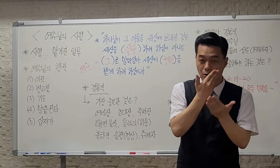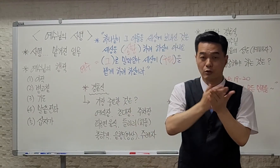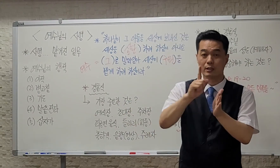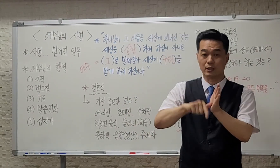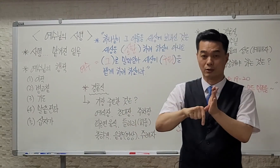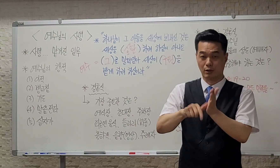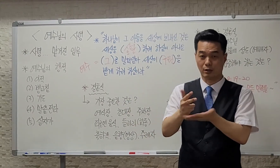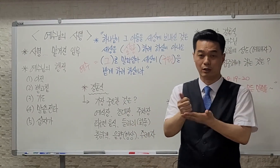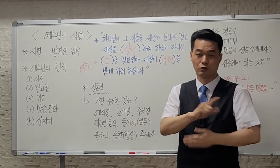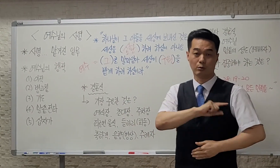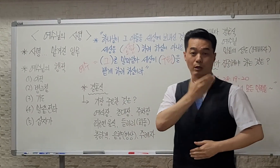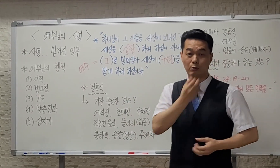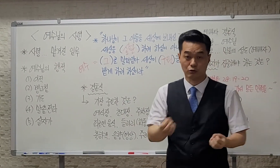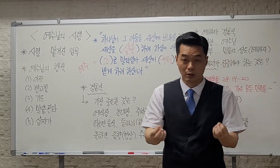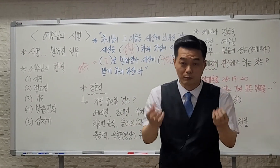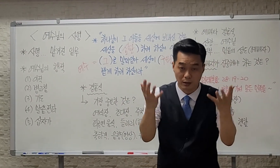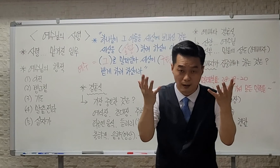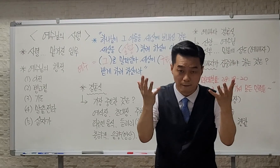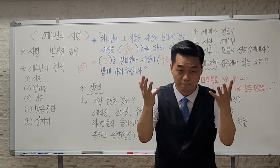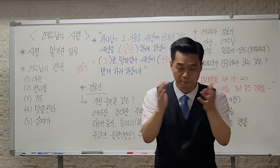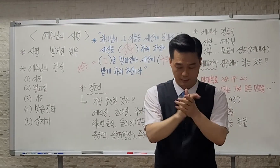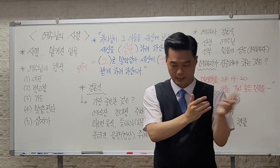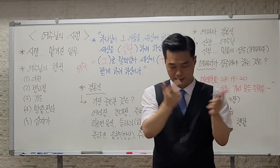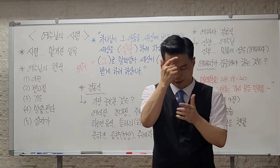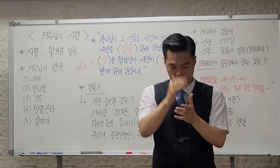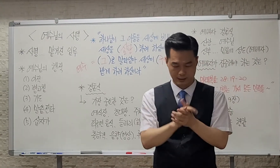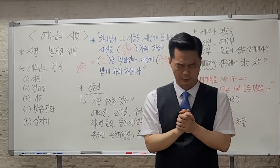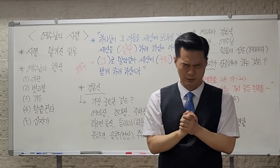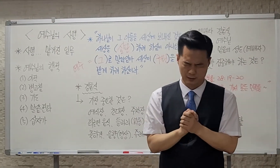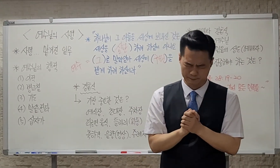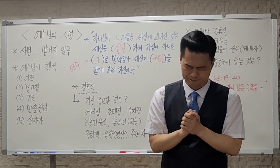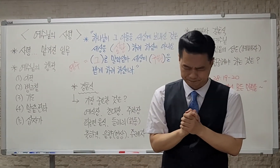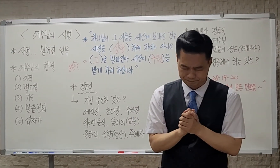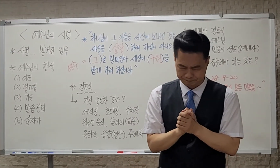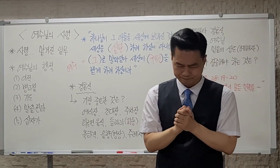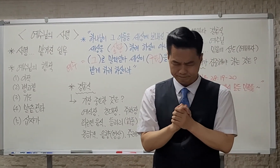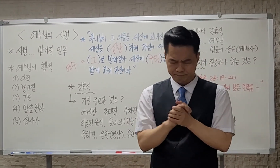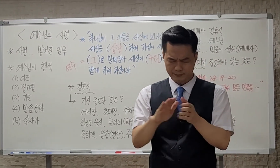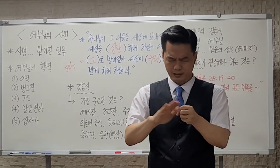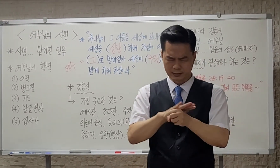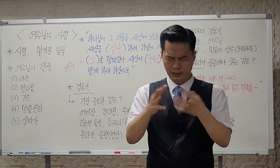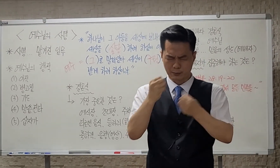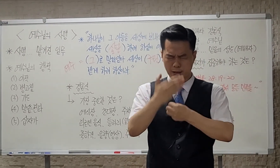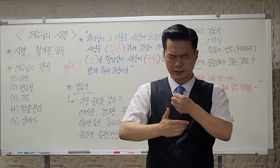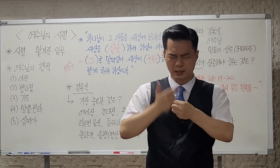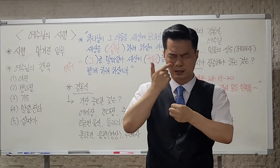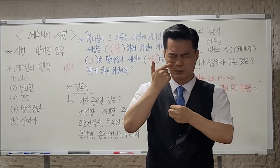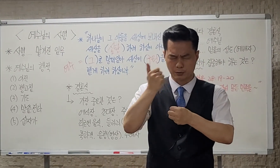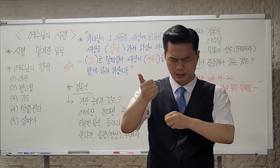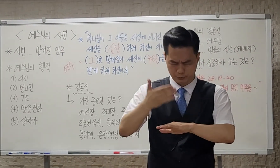귀한 시간 되기를 주님의 이름으로 축원합니다. 같이 기도하겠습니다. 사랑이 많으신 하나님 아버지